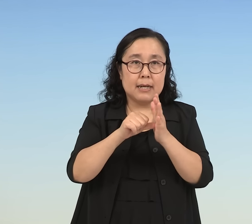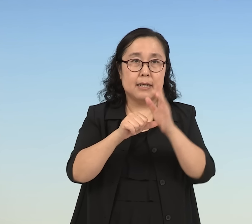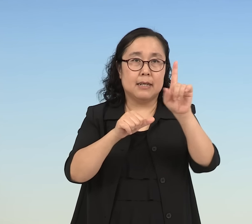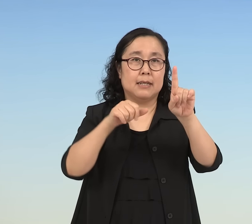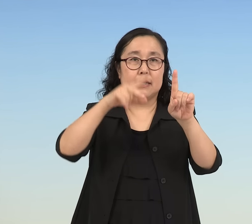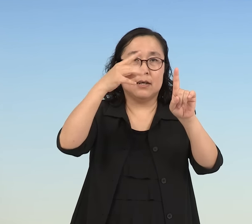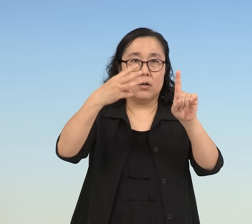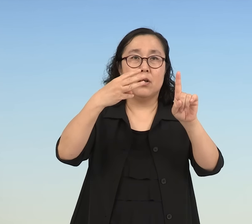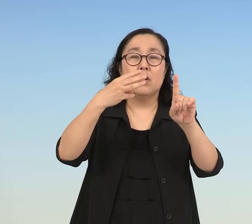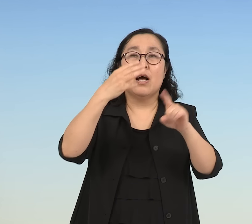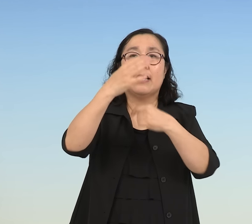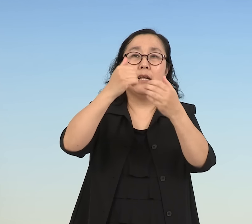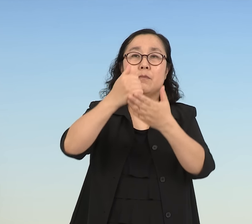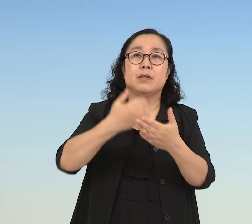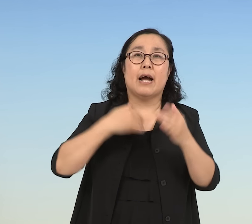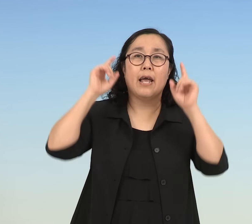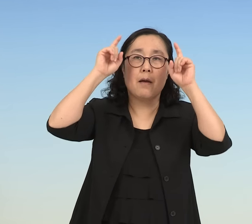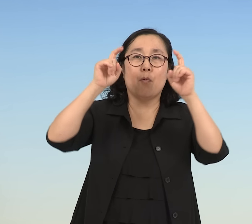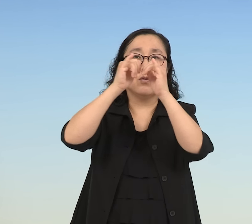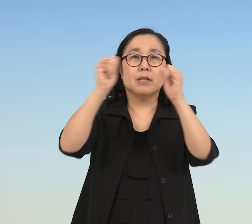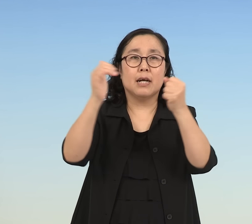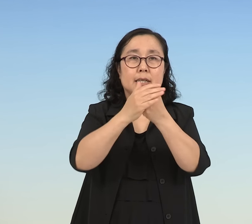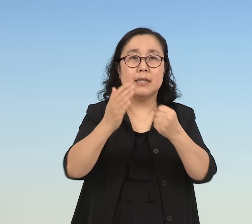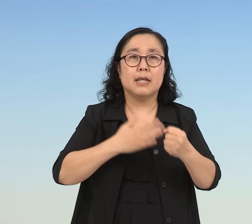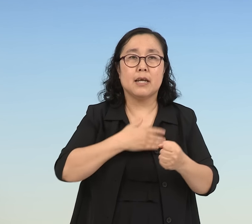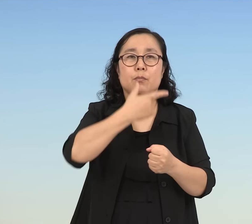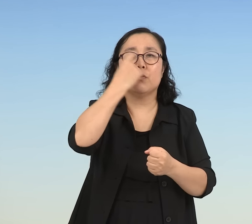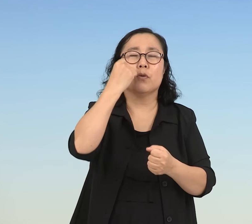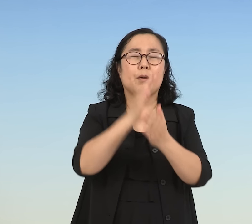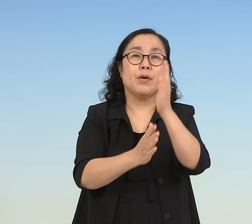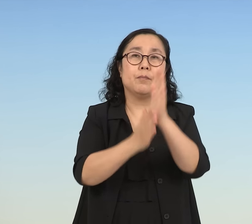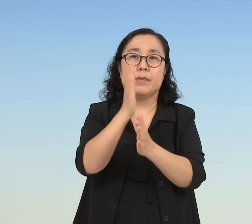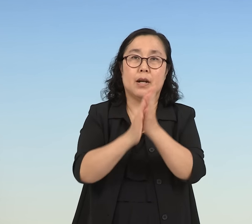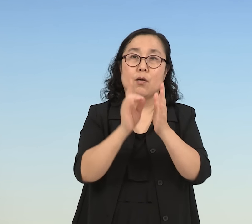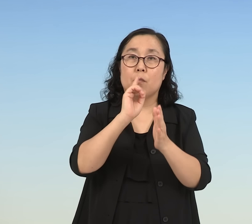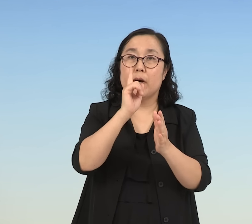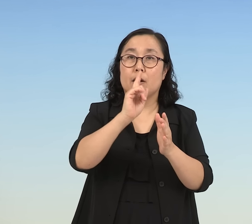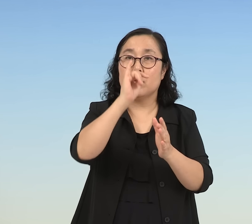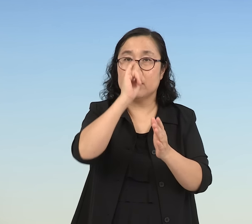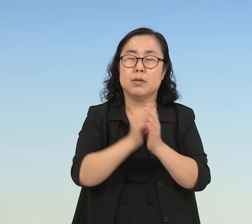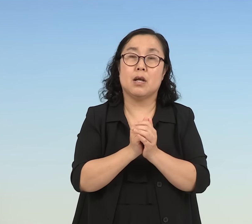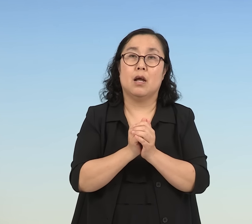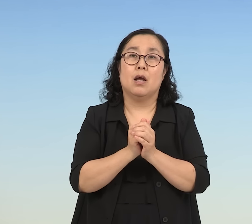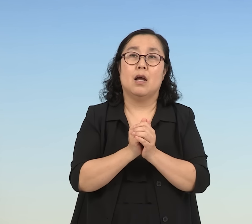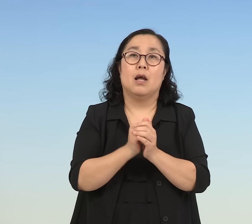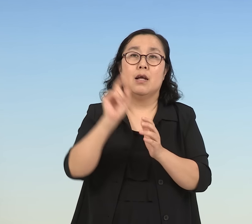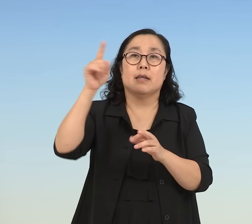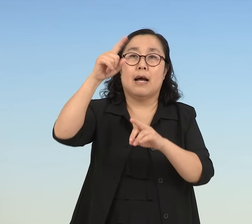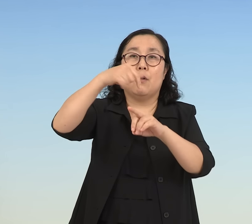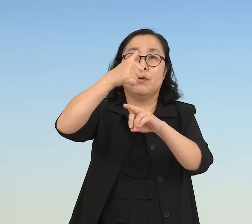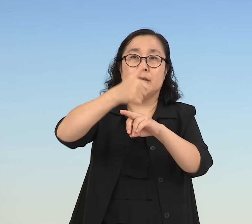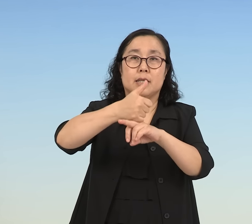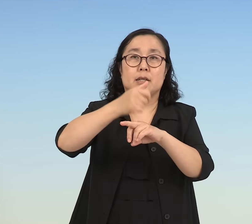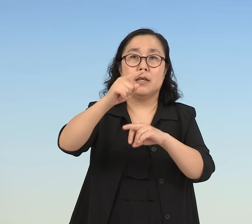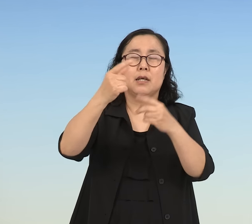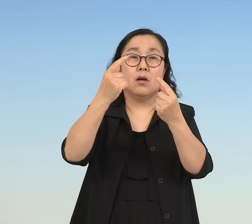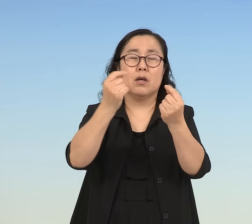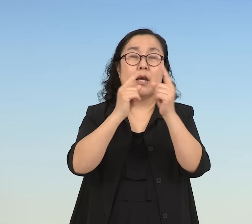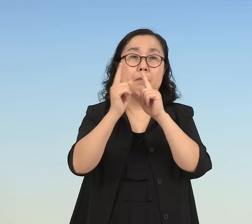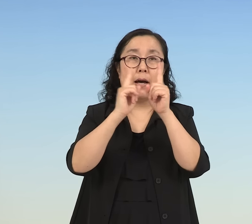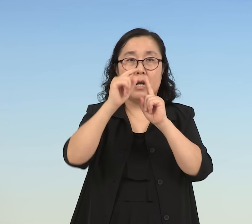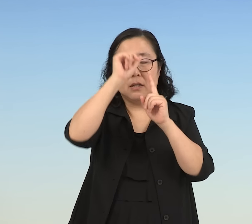1절에서 이렇게 선포합니다. 여호와는 나의 목자시니 내게 부족함이 없으리로다. 성경 공부해보니까 다윗은 이렇게 말하면